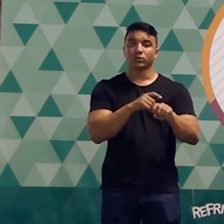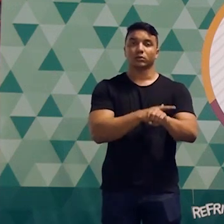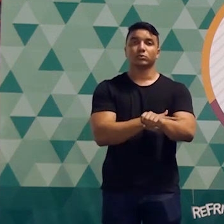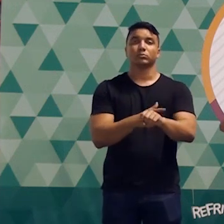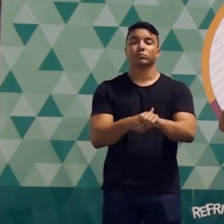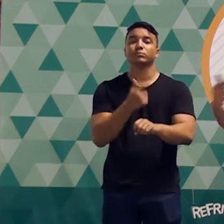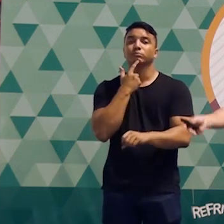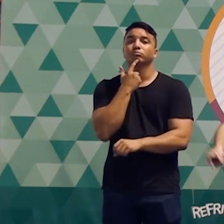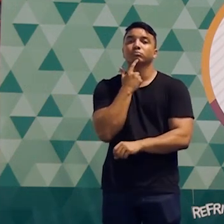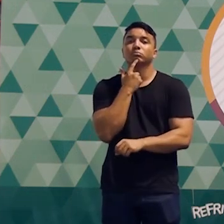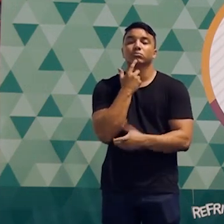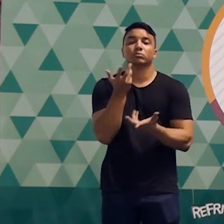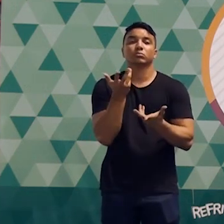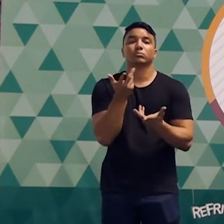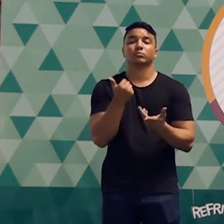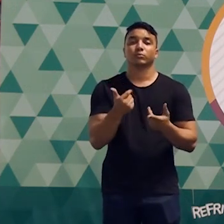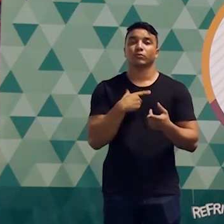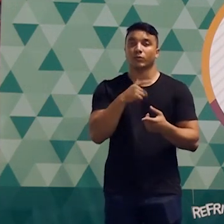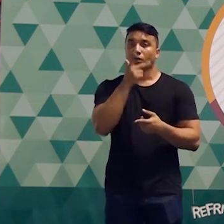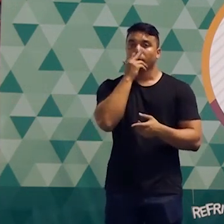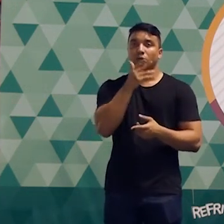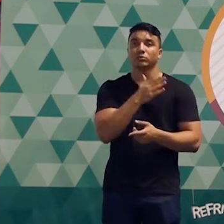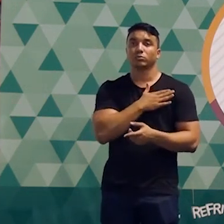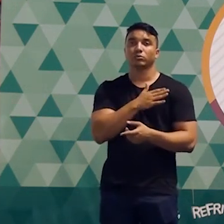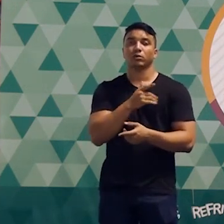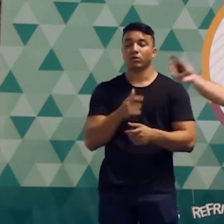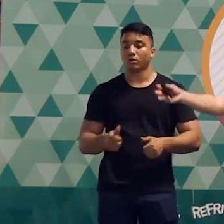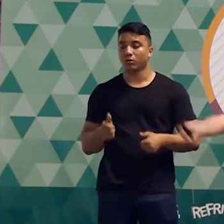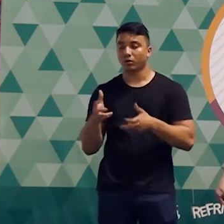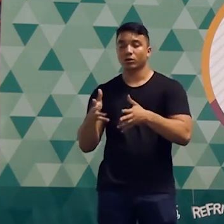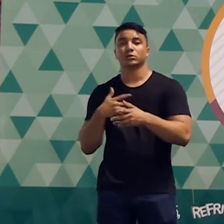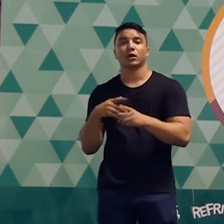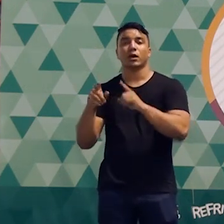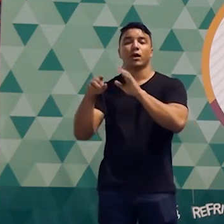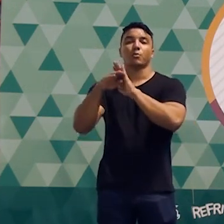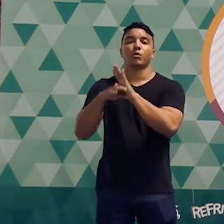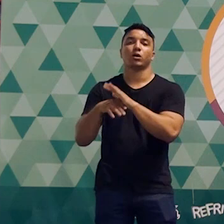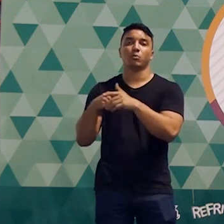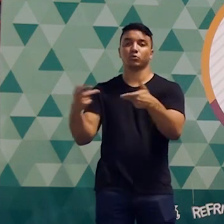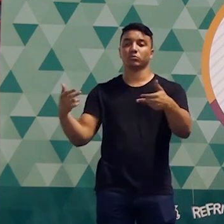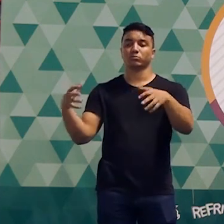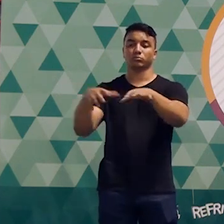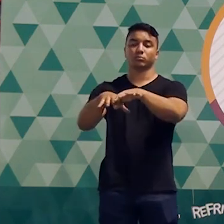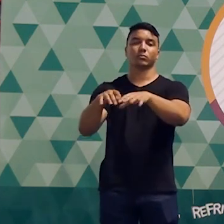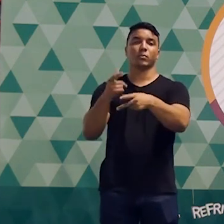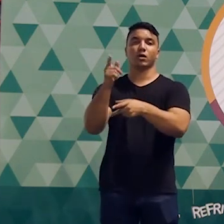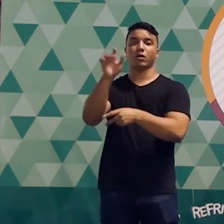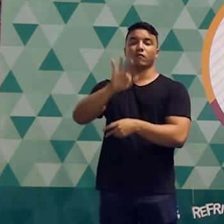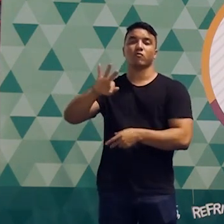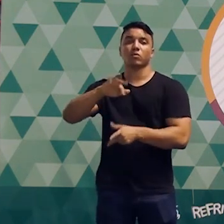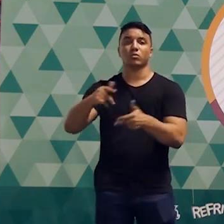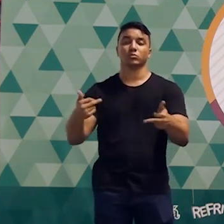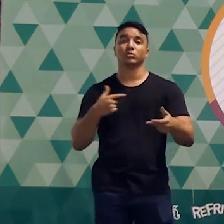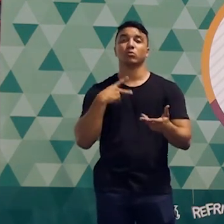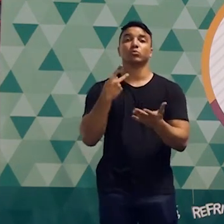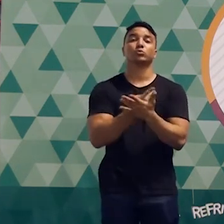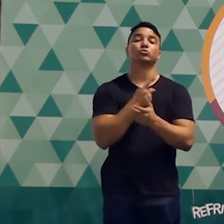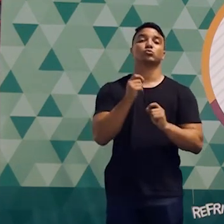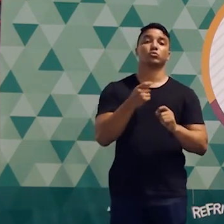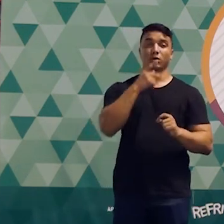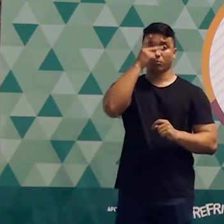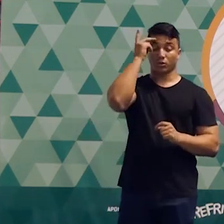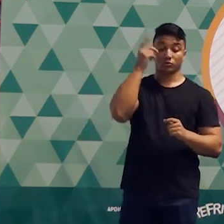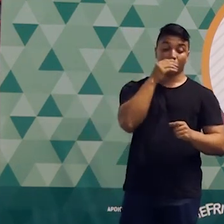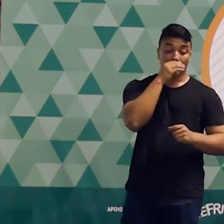certo? Tinha pouco apreço por investimentos, programas para a inclusão de pessoas na universidade. E aí o que aconteceu?